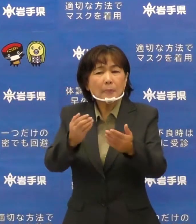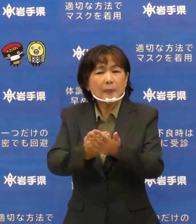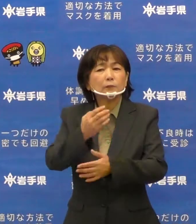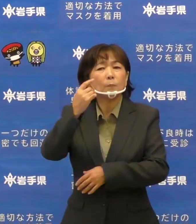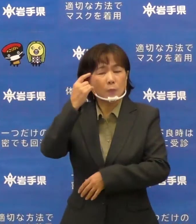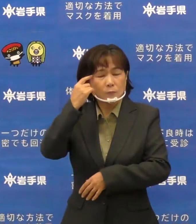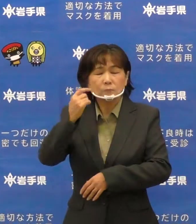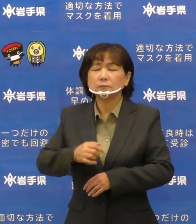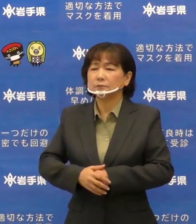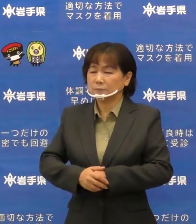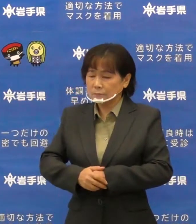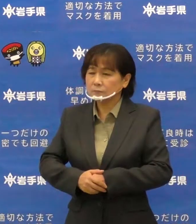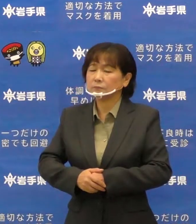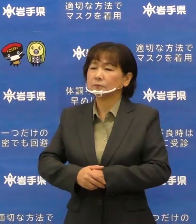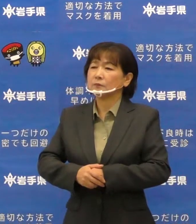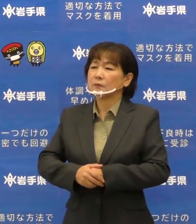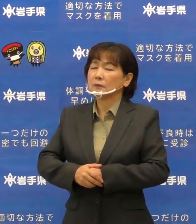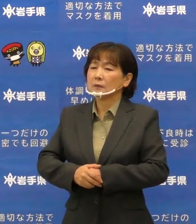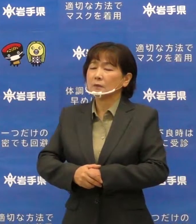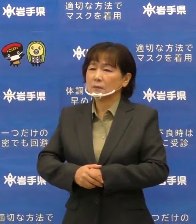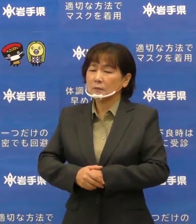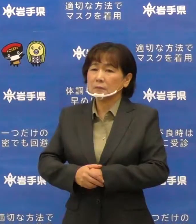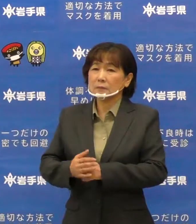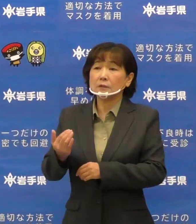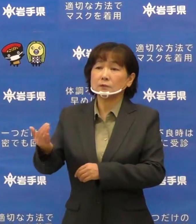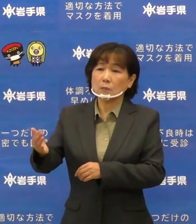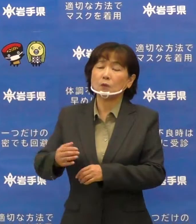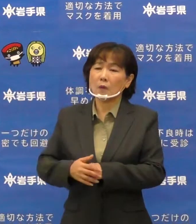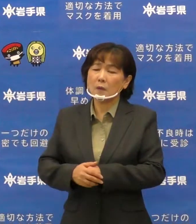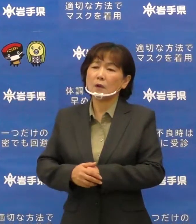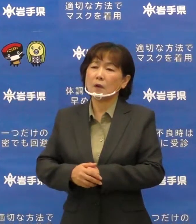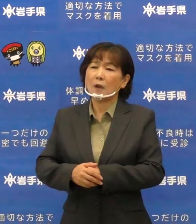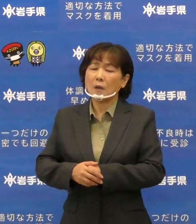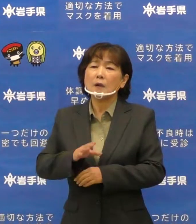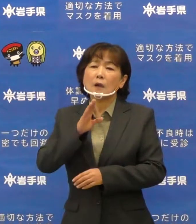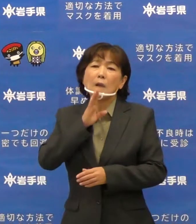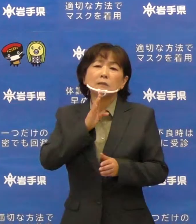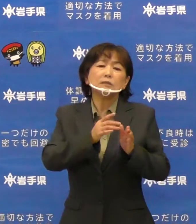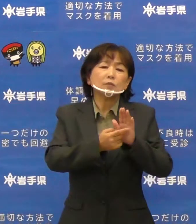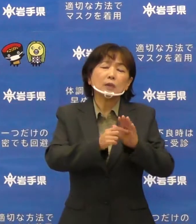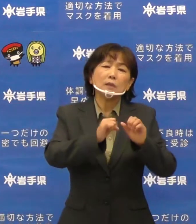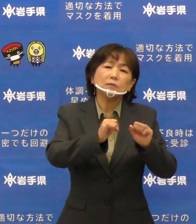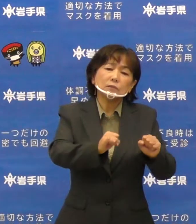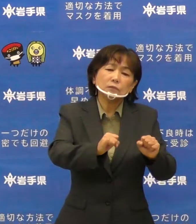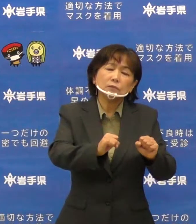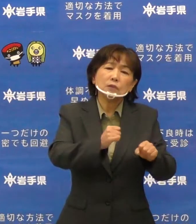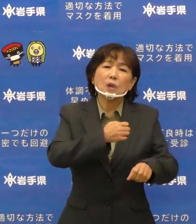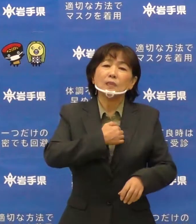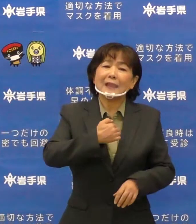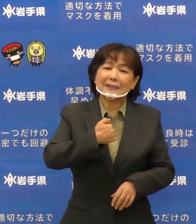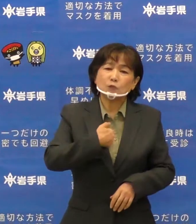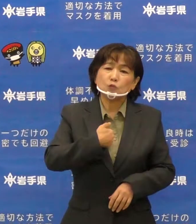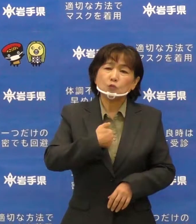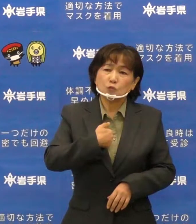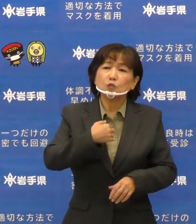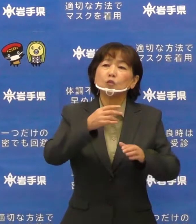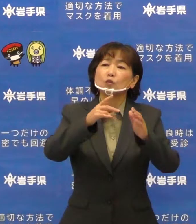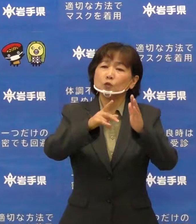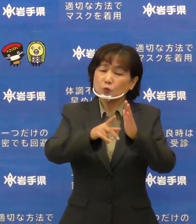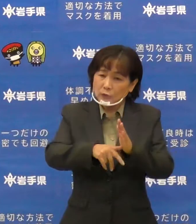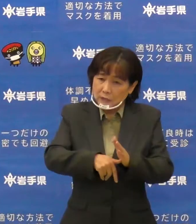をやはり実現できるのは佐野市であり、そういった野党共闘の枠組みで知事のスタンスとしてはあの応援した